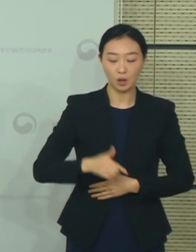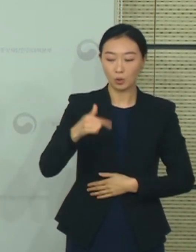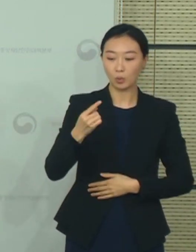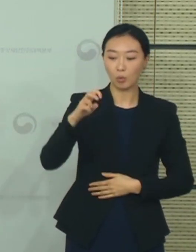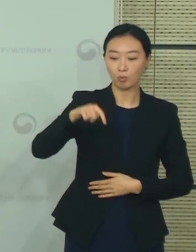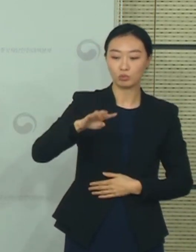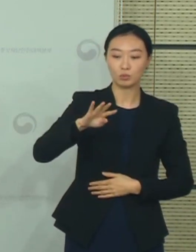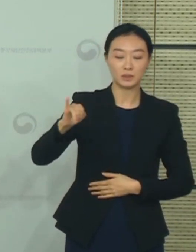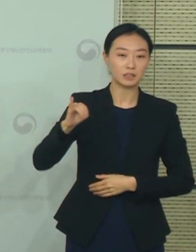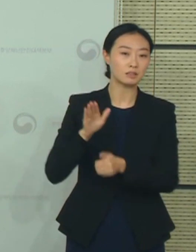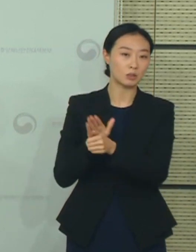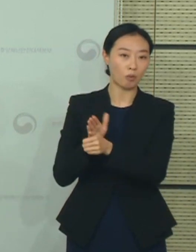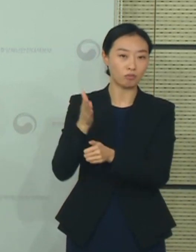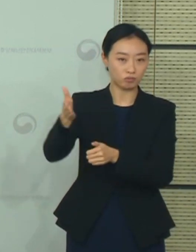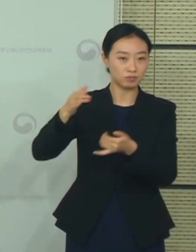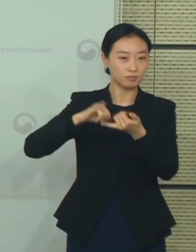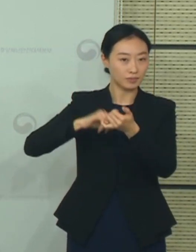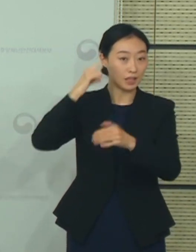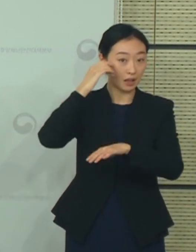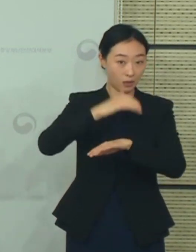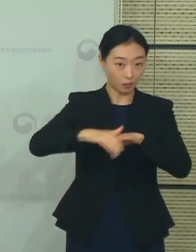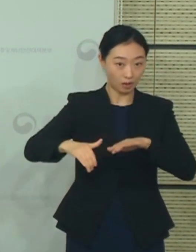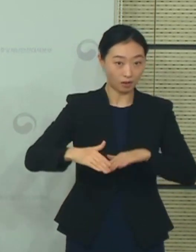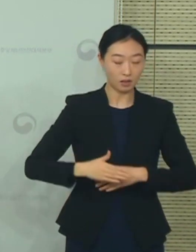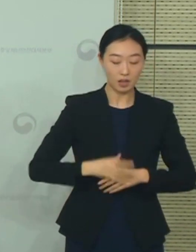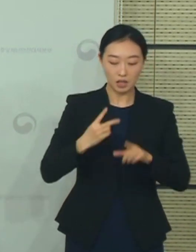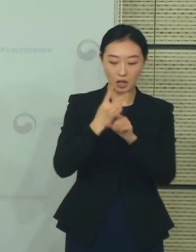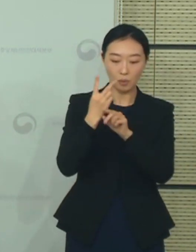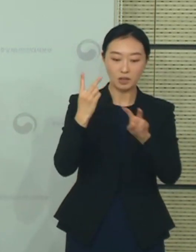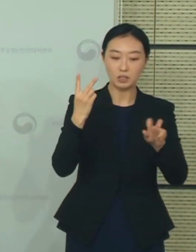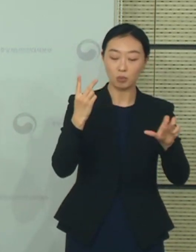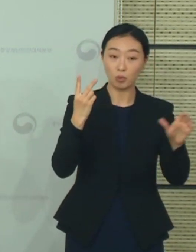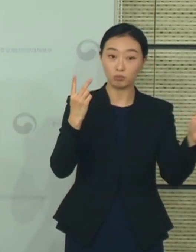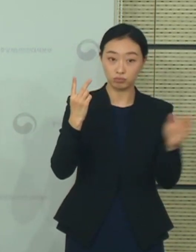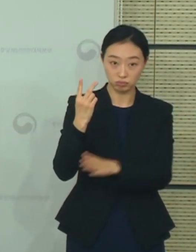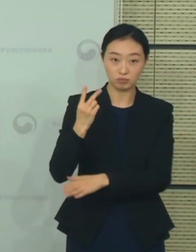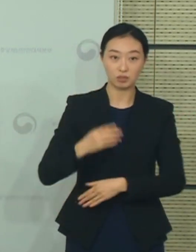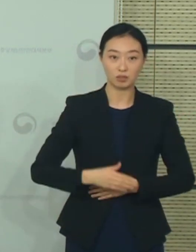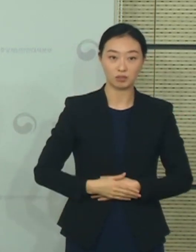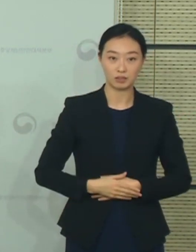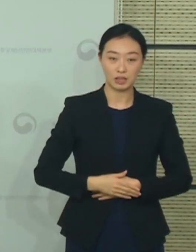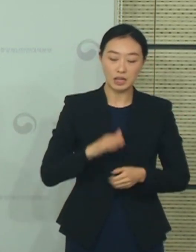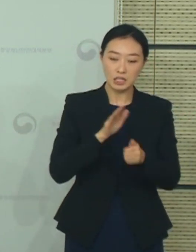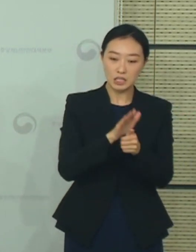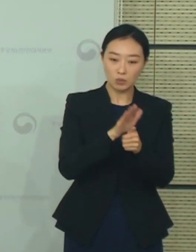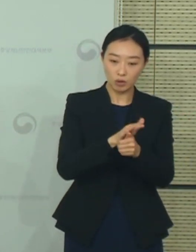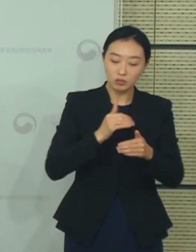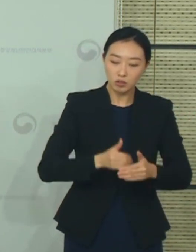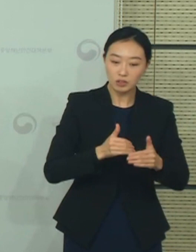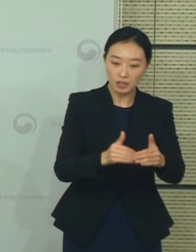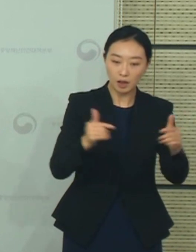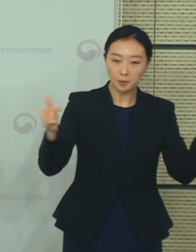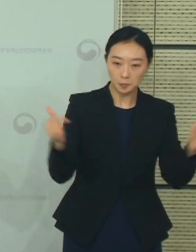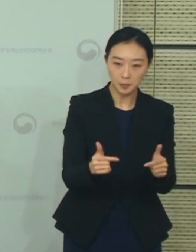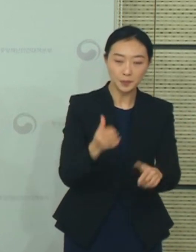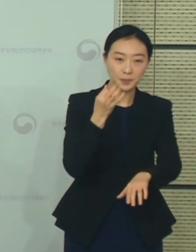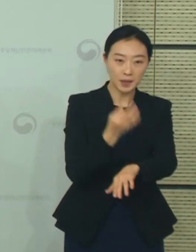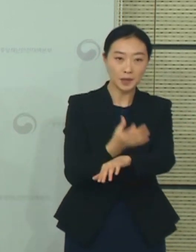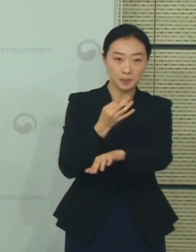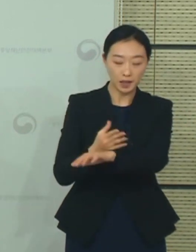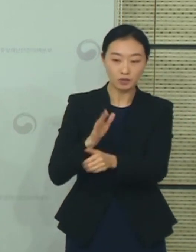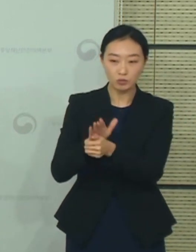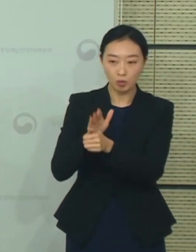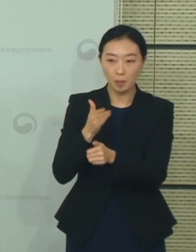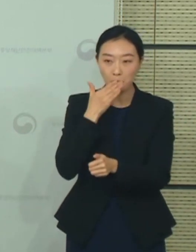지원하고 있습니다. 2월 25일 어제부터 한시적으로 지원 절차를 간소화하였으니 사업주들께서는